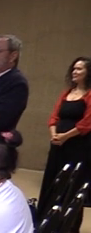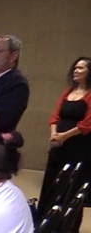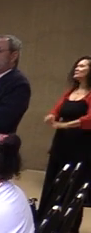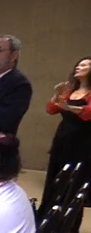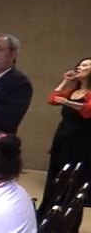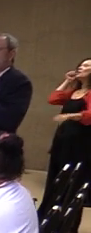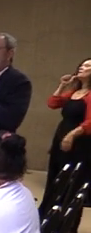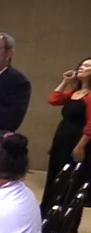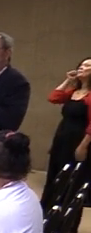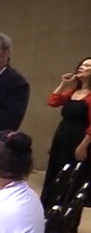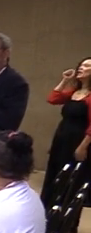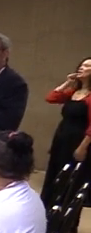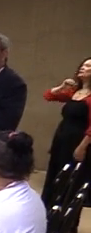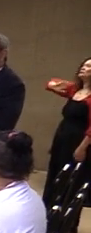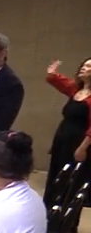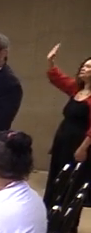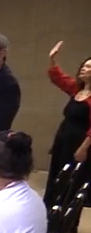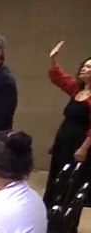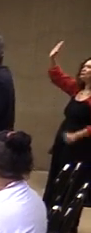William.